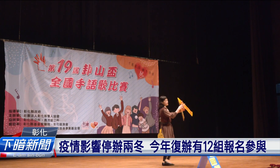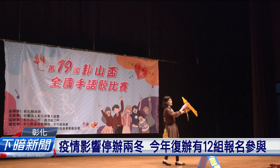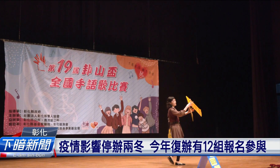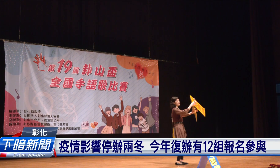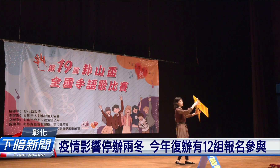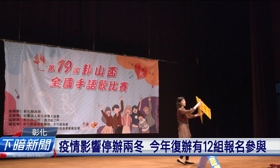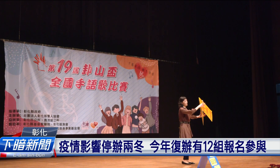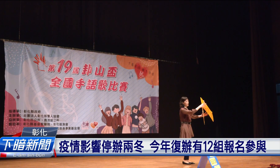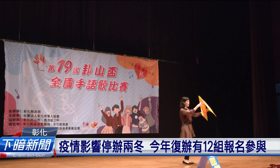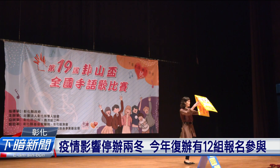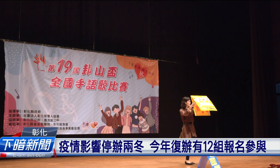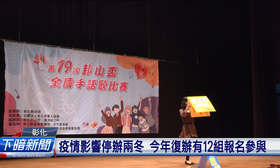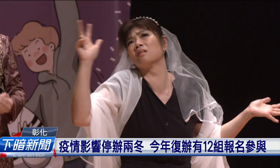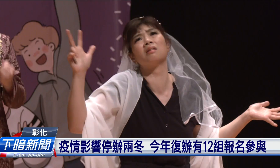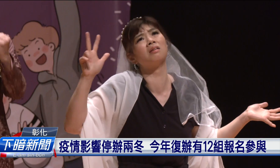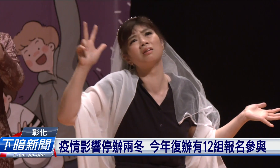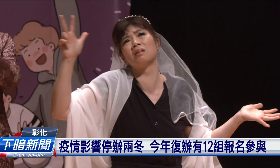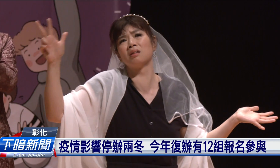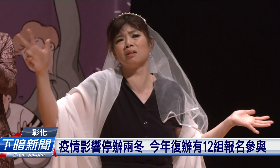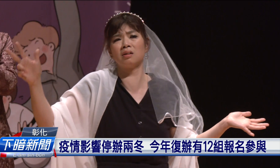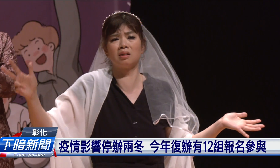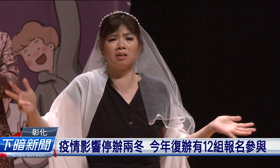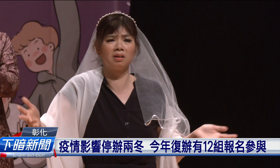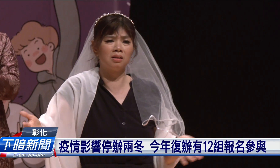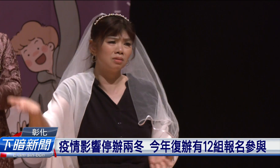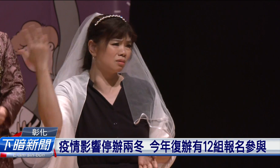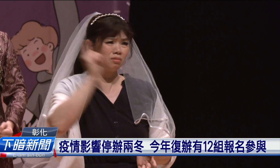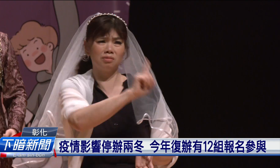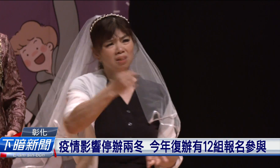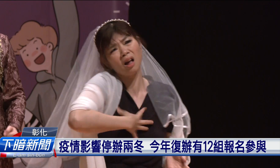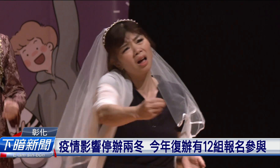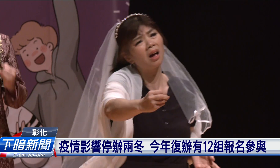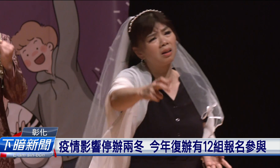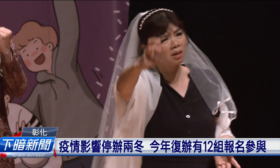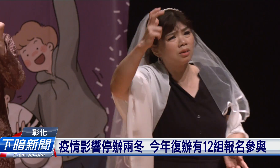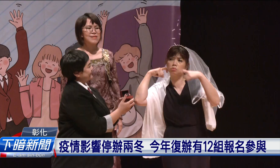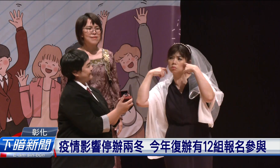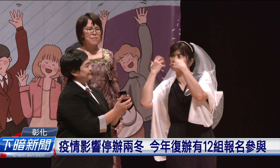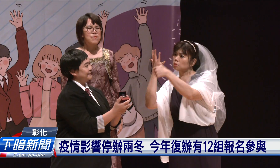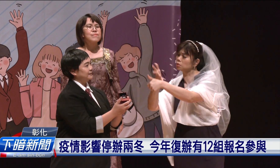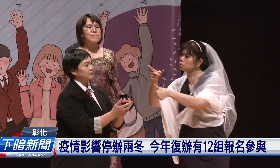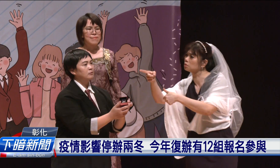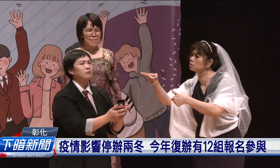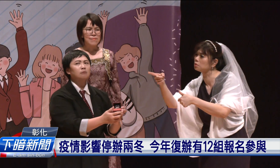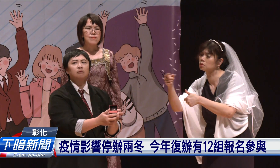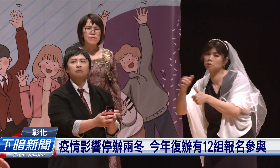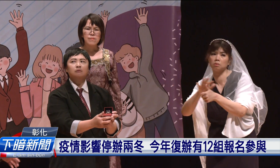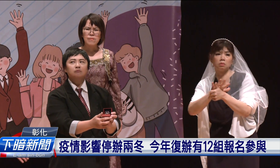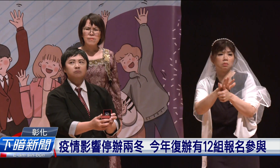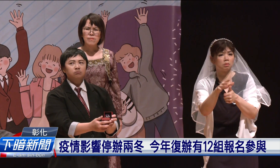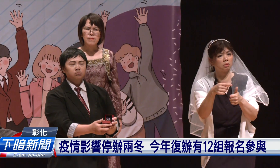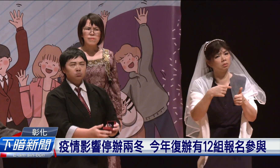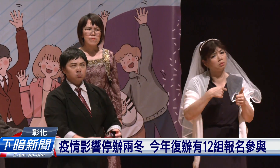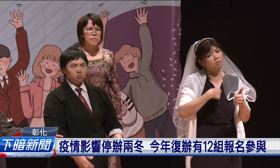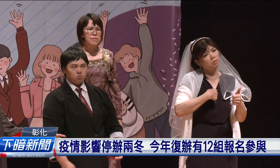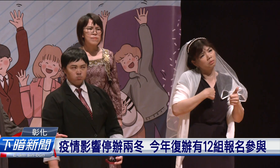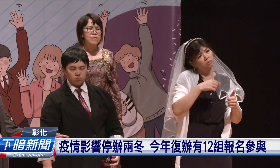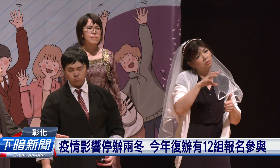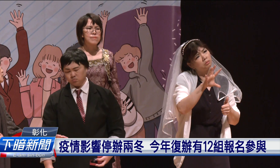示，挂山杯全国手艺歌比赛是全台湾上早举办的手艺歌比赛，中央因为疫情停办2